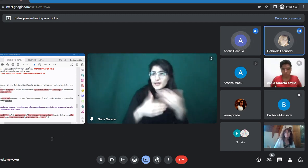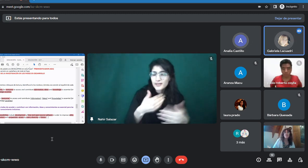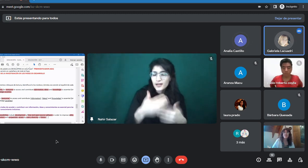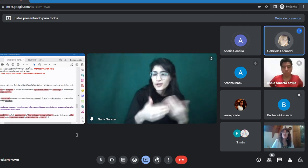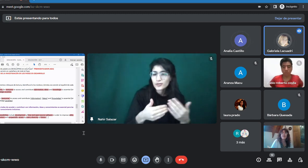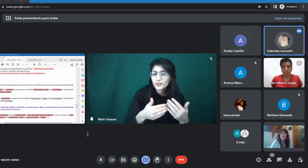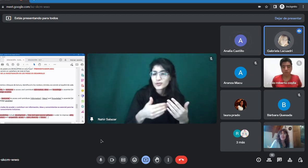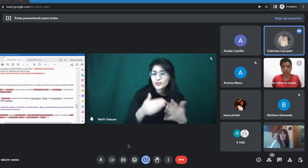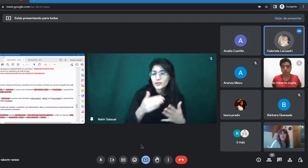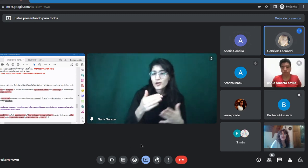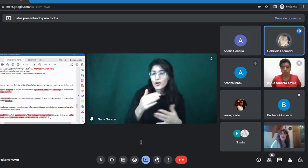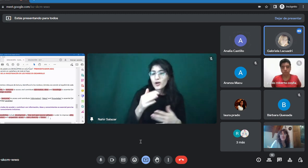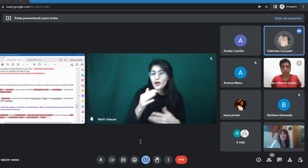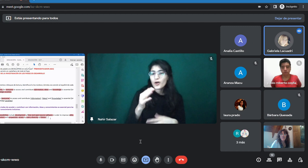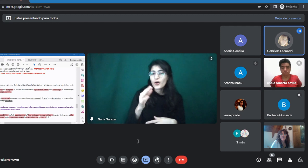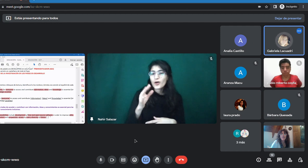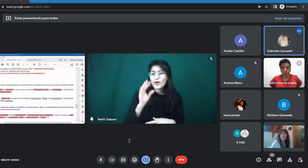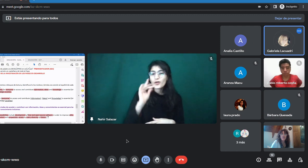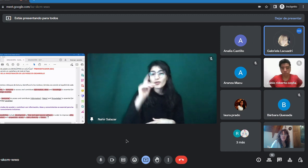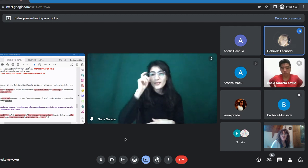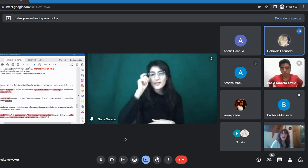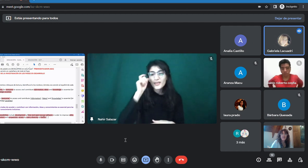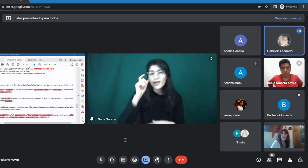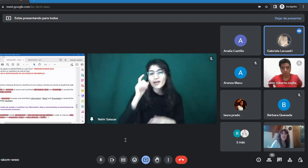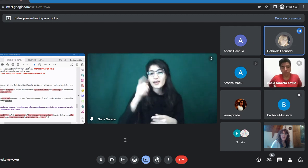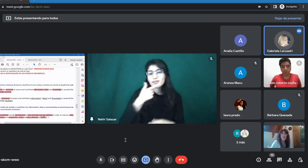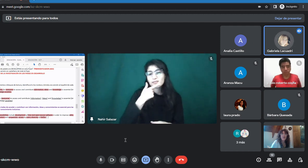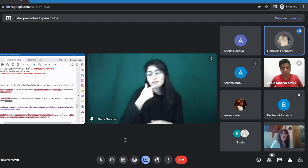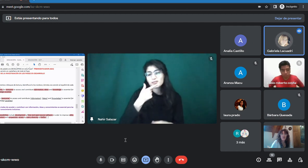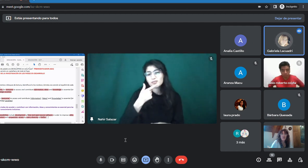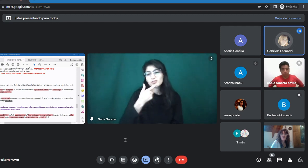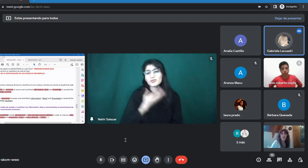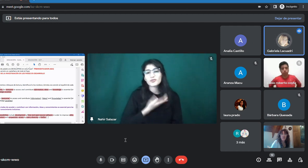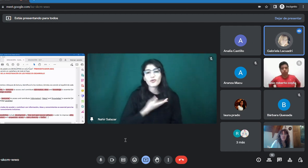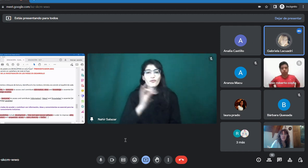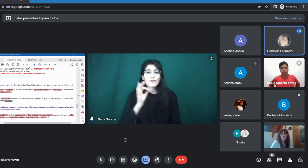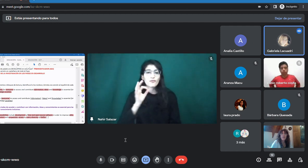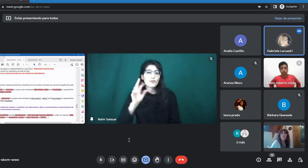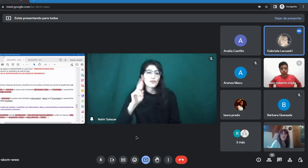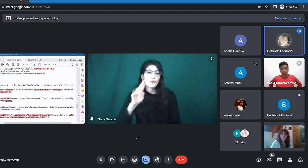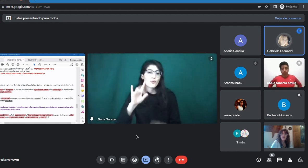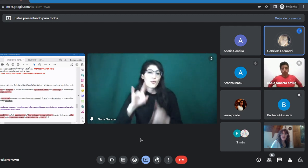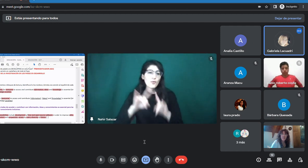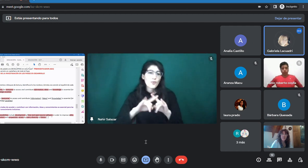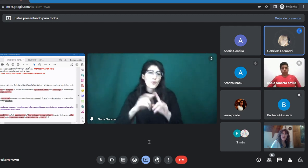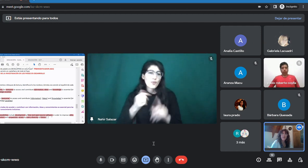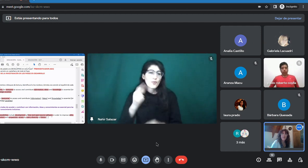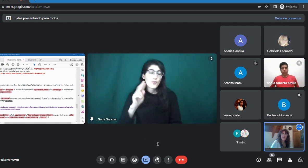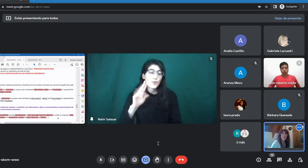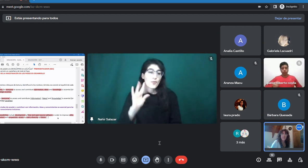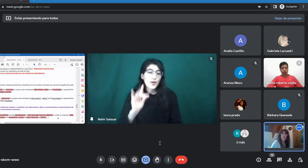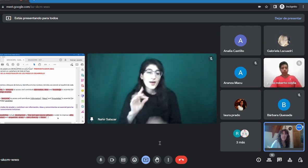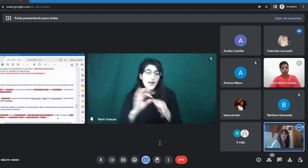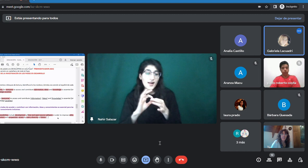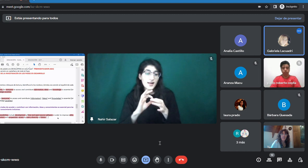desarrollo de software libres de acceso gratuito, sería también, sí,